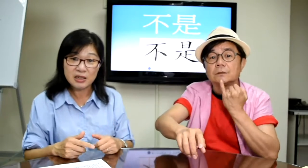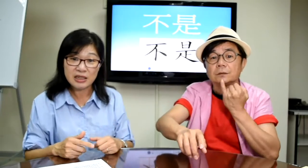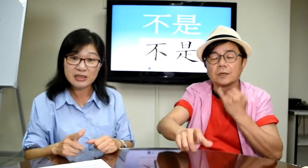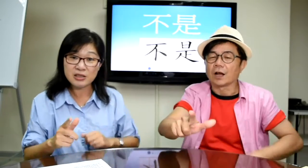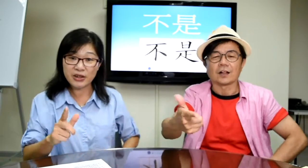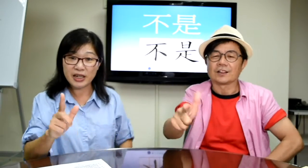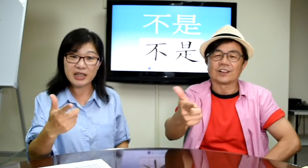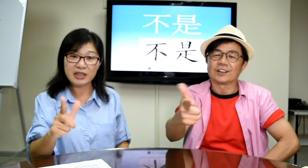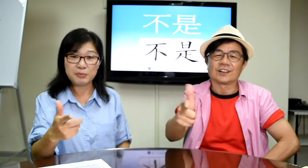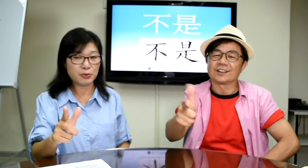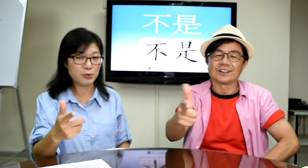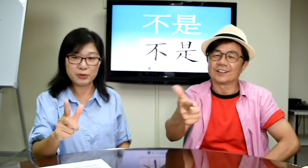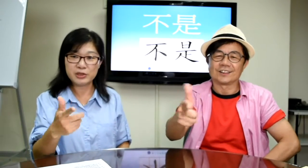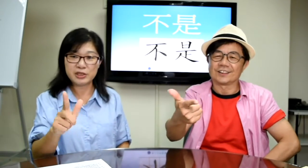只手也可以，